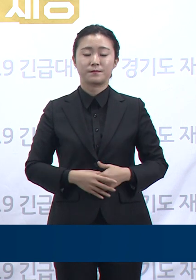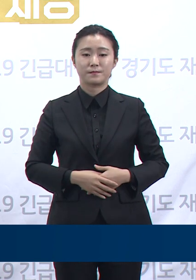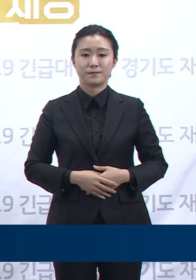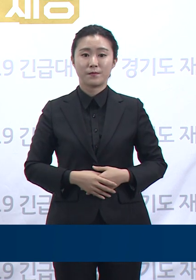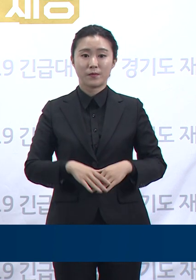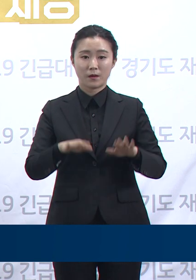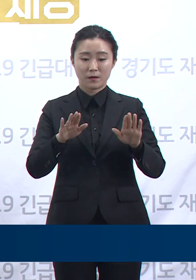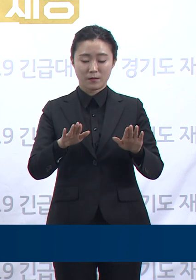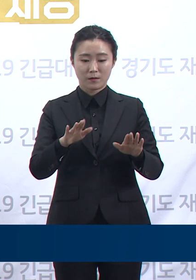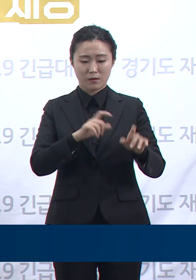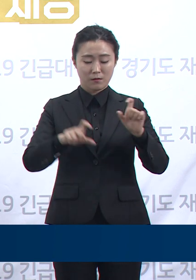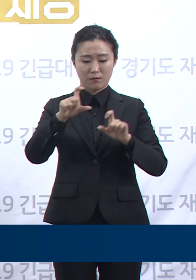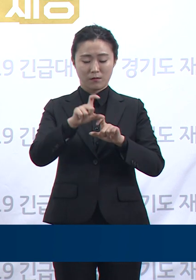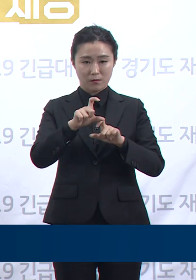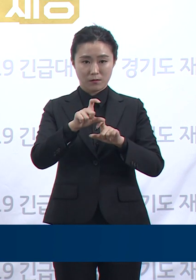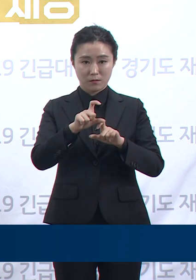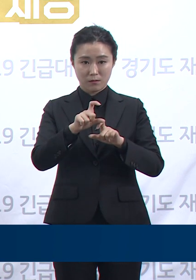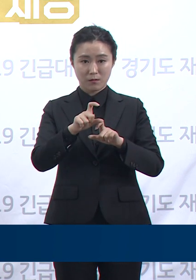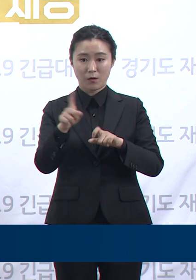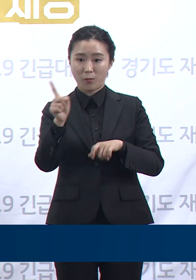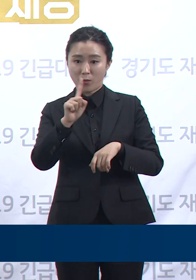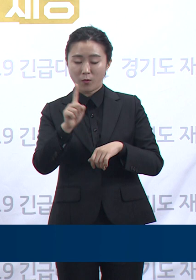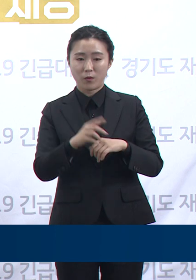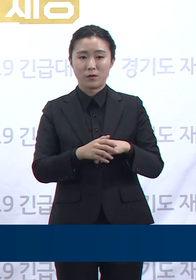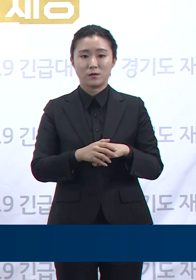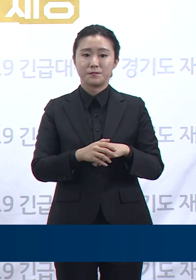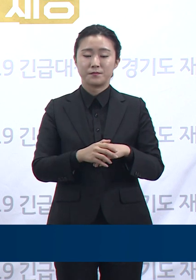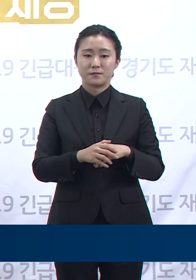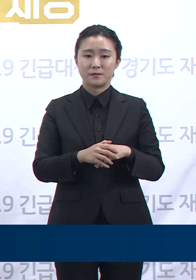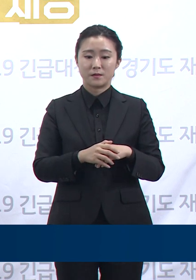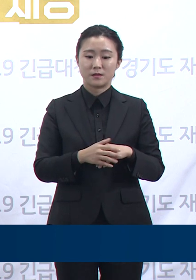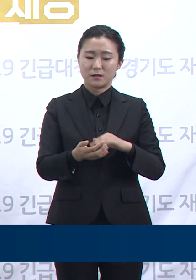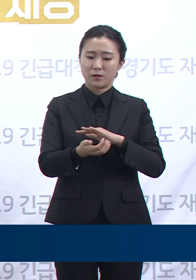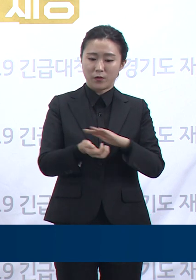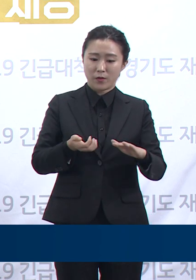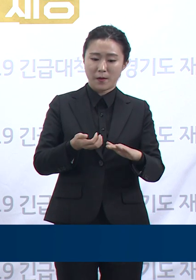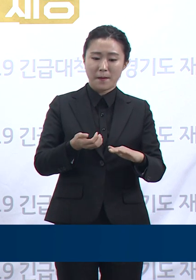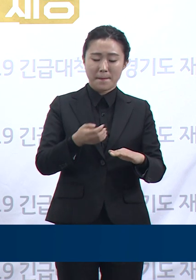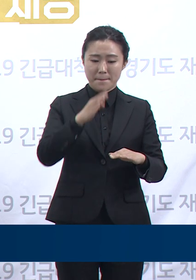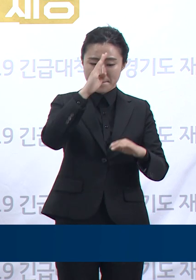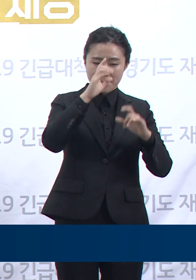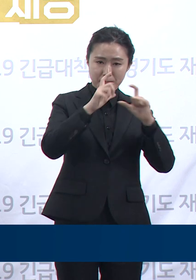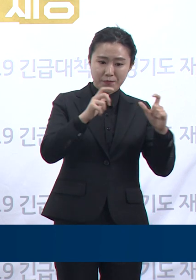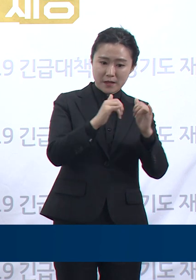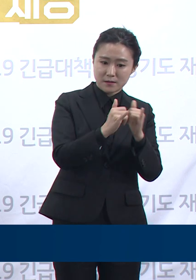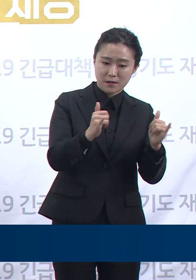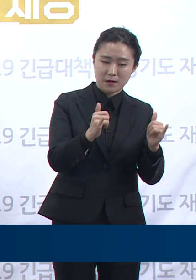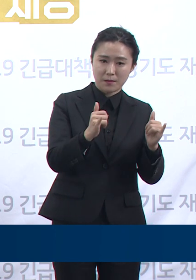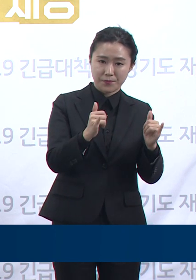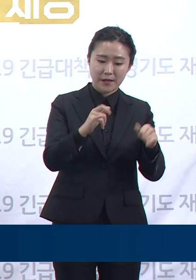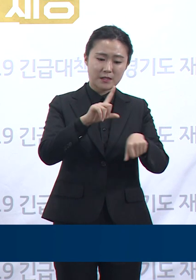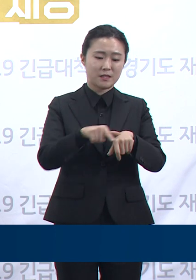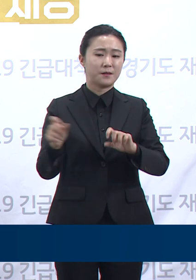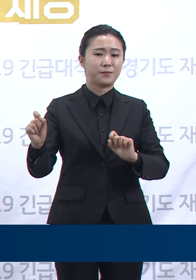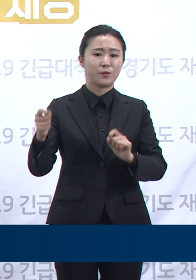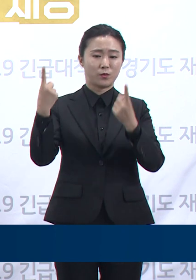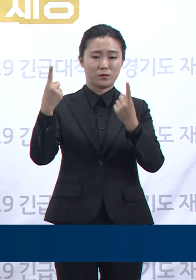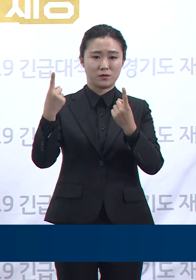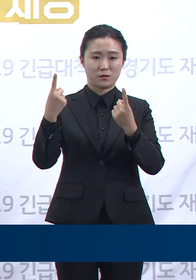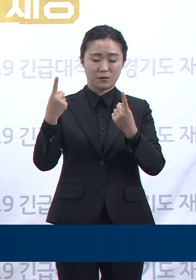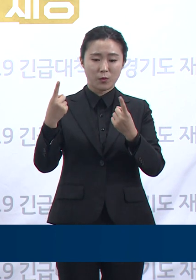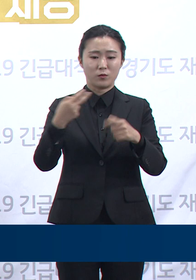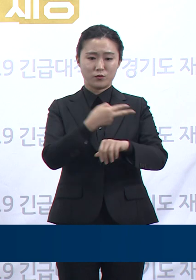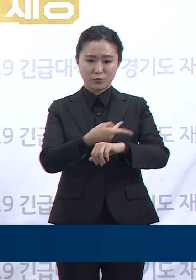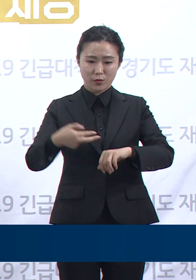이번 추가 확진자는 기존 확진자와 동일 시간대에 수영장, 샤워실, 탈의실 등을 이용했던